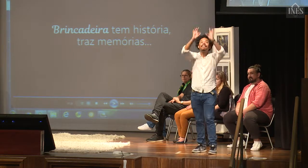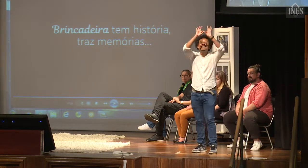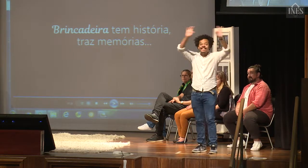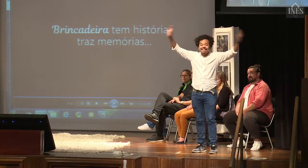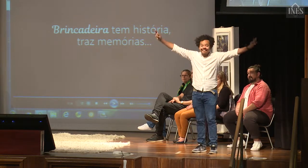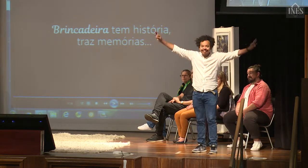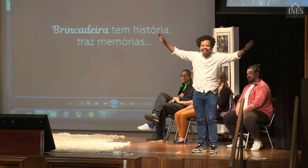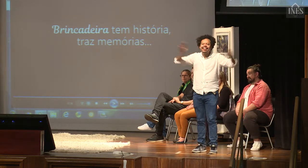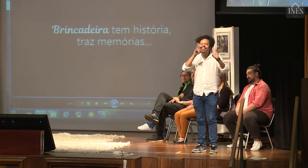bom.